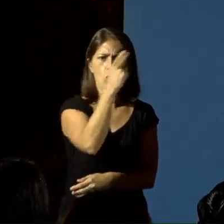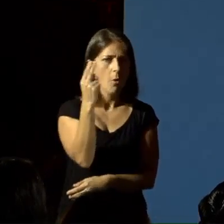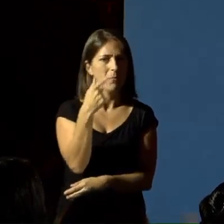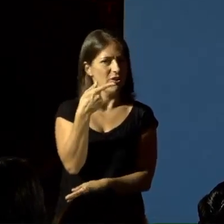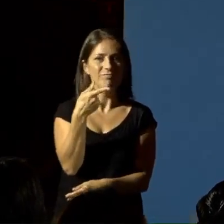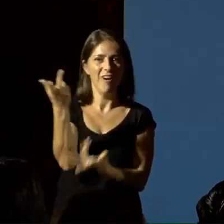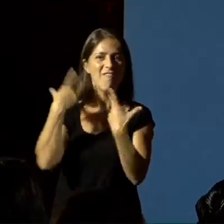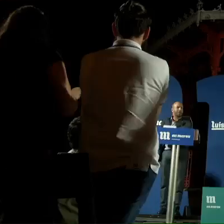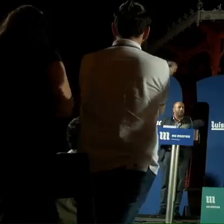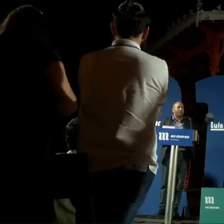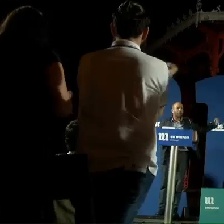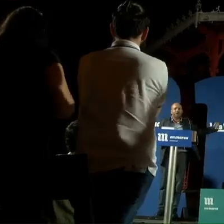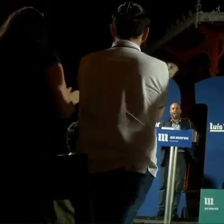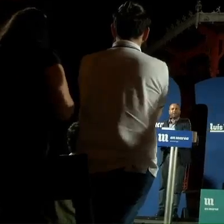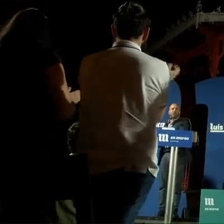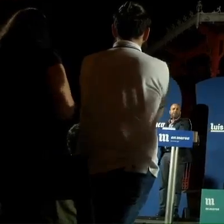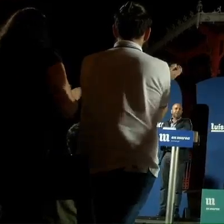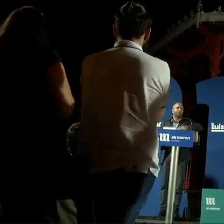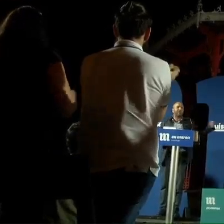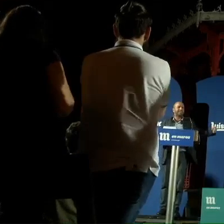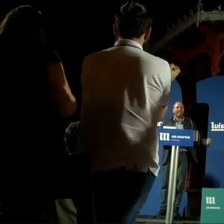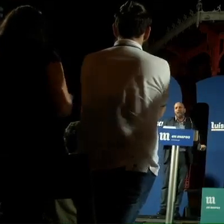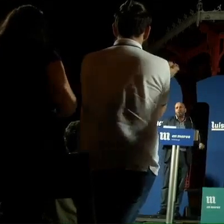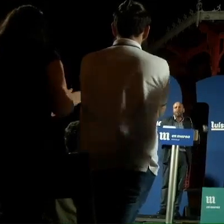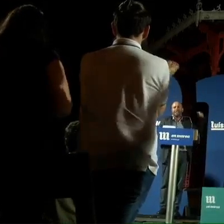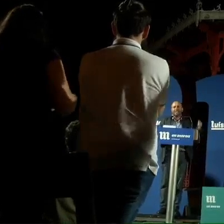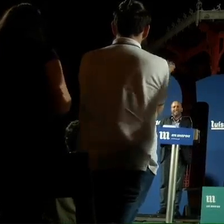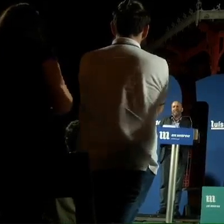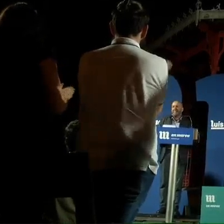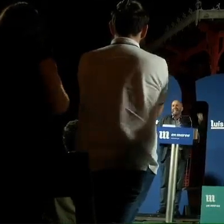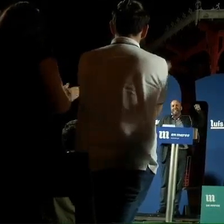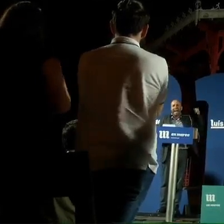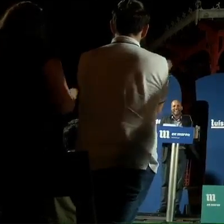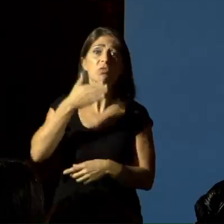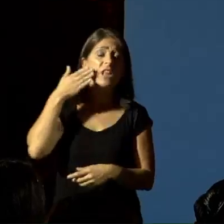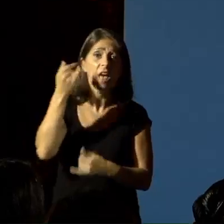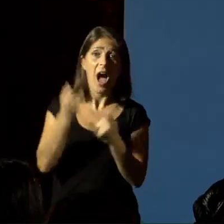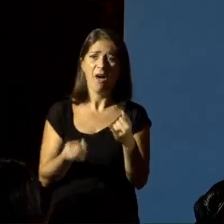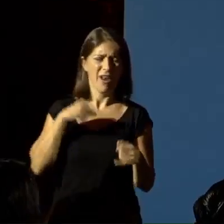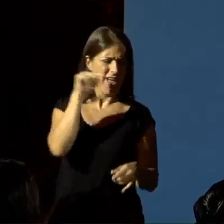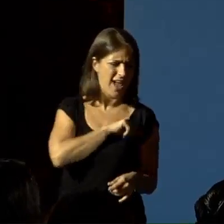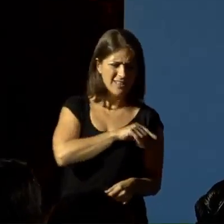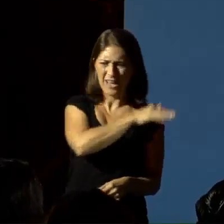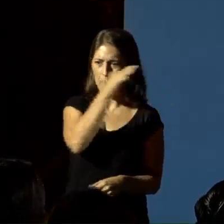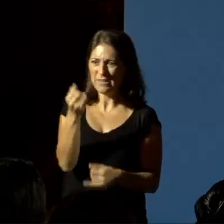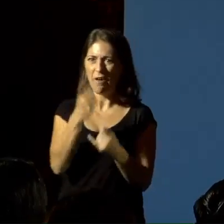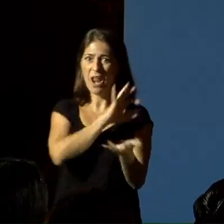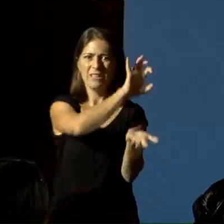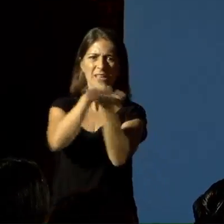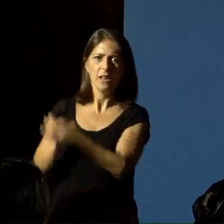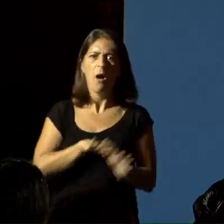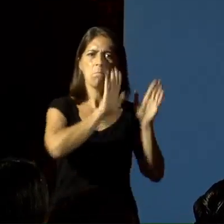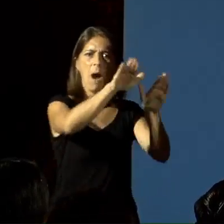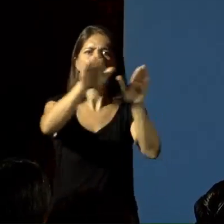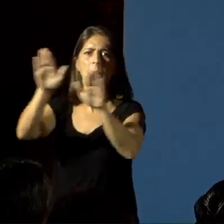ser. Vai haber un cambio de ruta, vai haber un cambio de política, porque a dignidade e a ética entrarán nas institucións do Parlamento